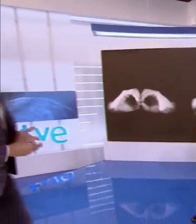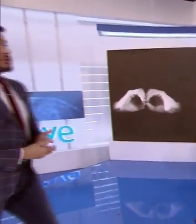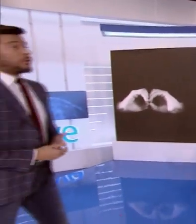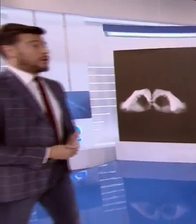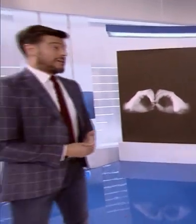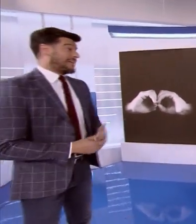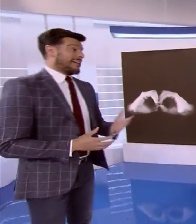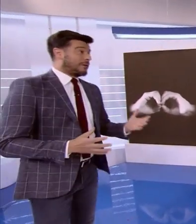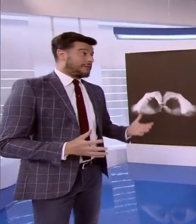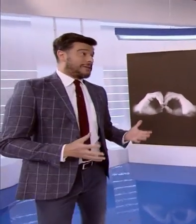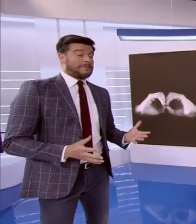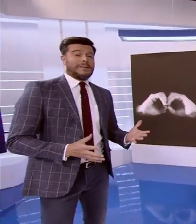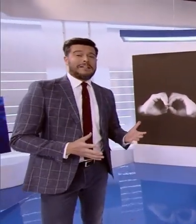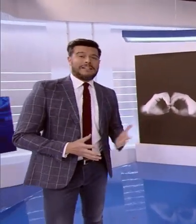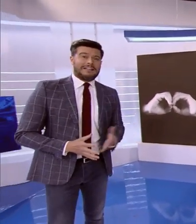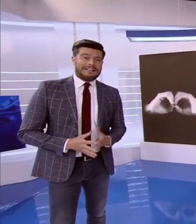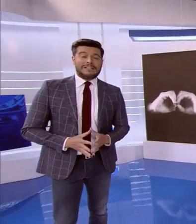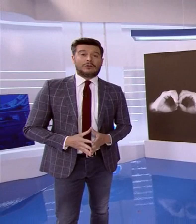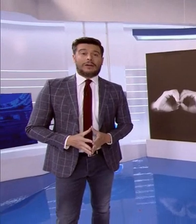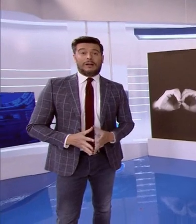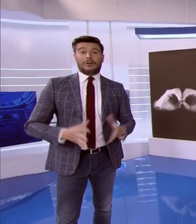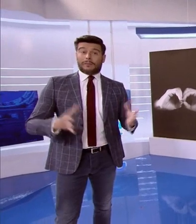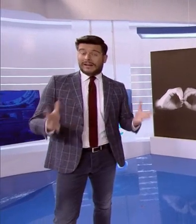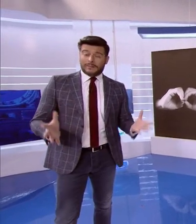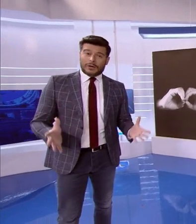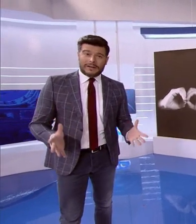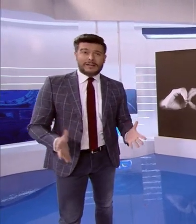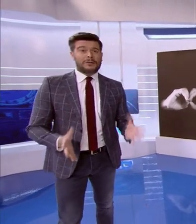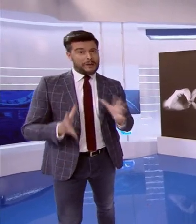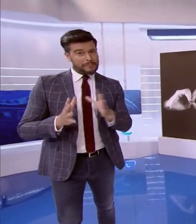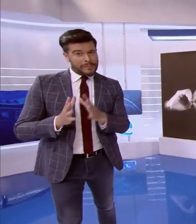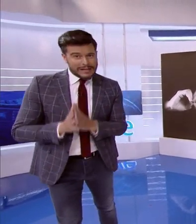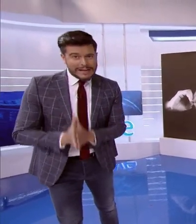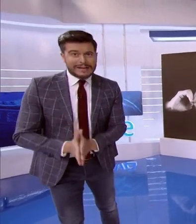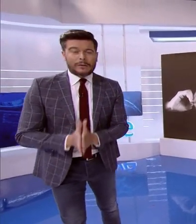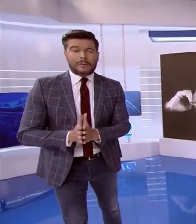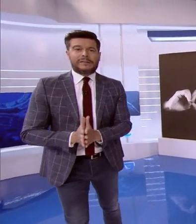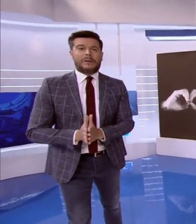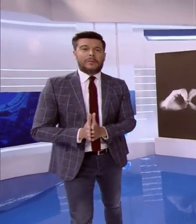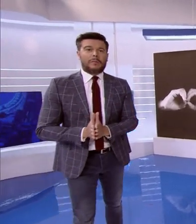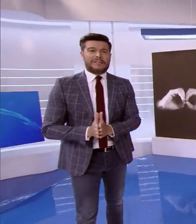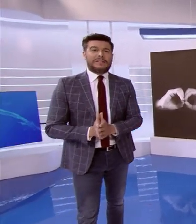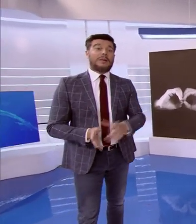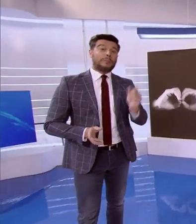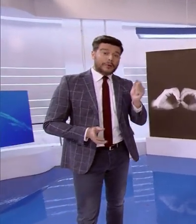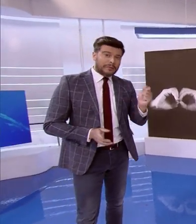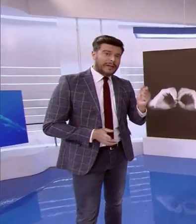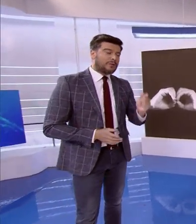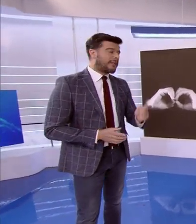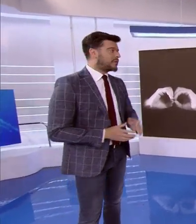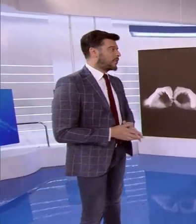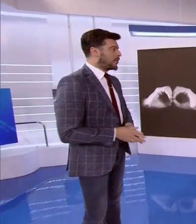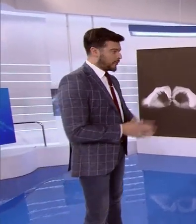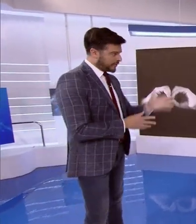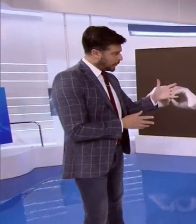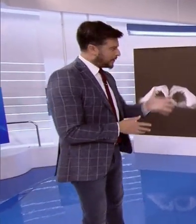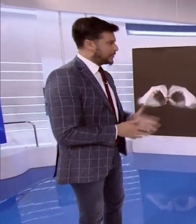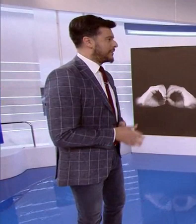Bueno, sin duda lo más destacado del fin de semana es el intenso calor para la época del año, que mañana todavía será un poco más destacado, pero también hay novedades por el noroeste, lo contamos